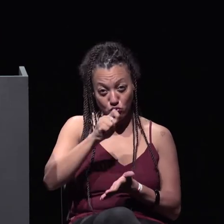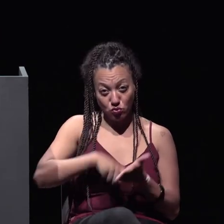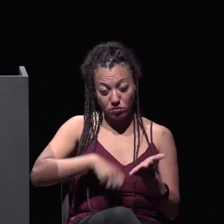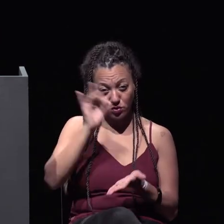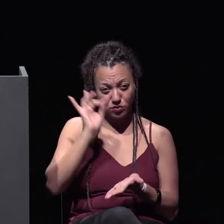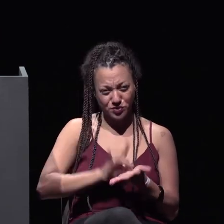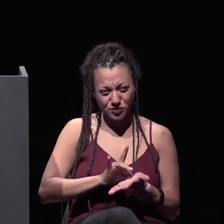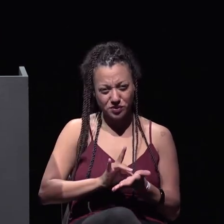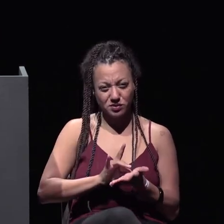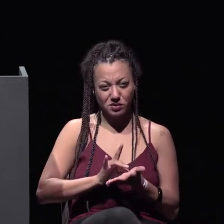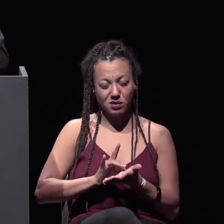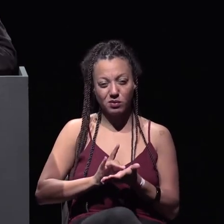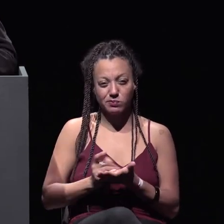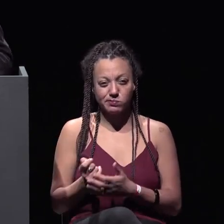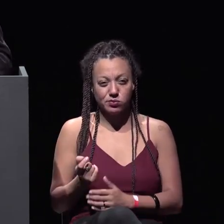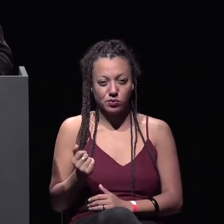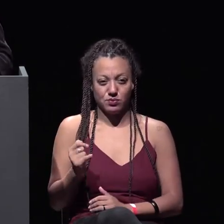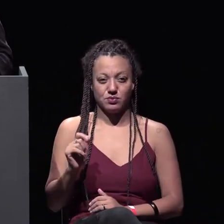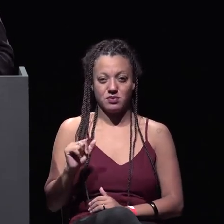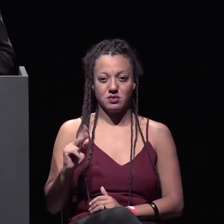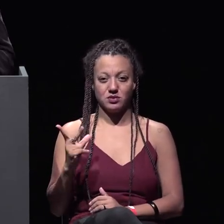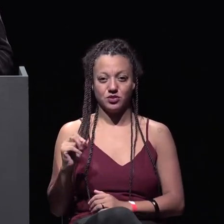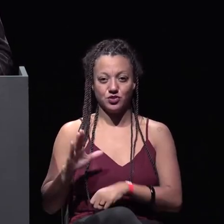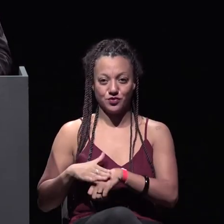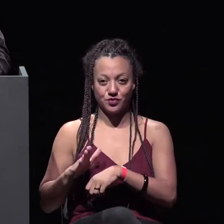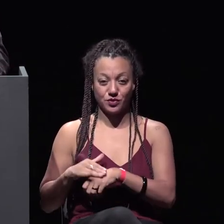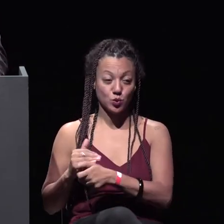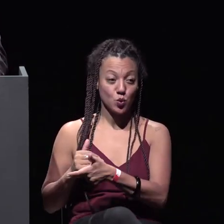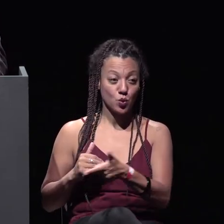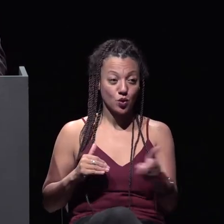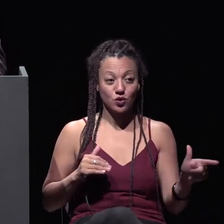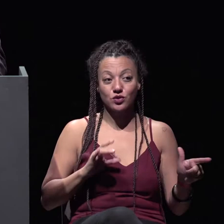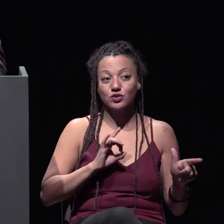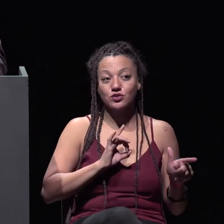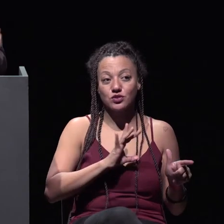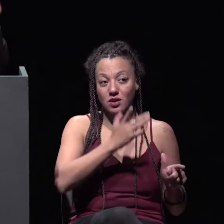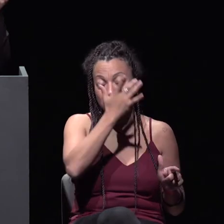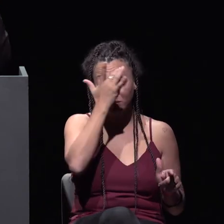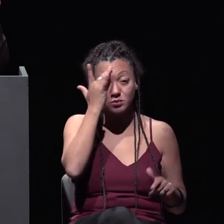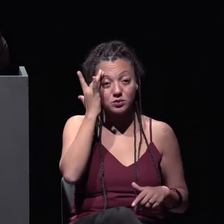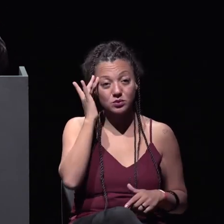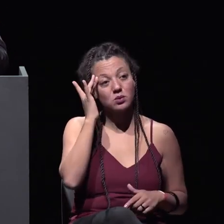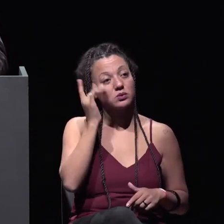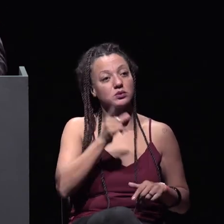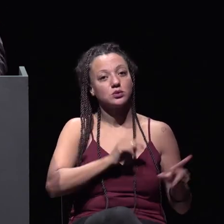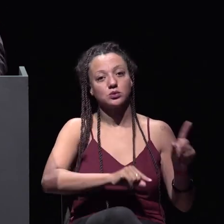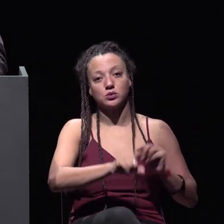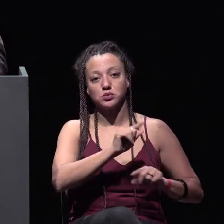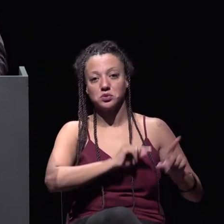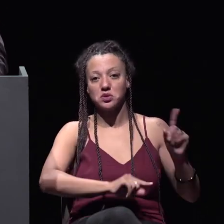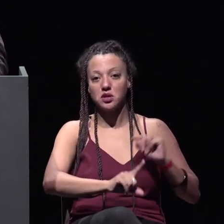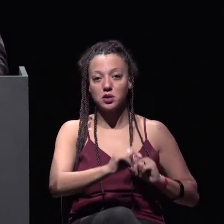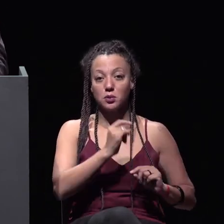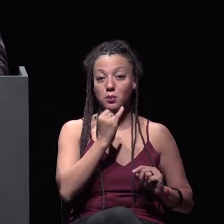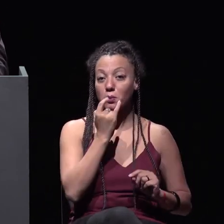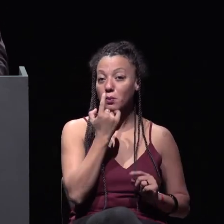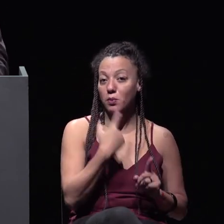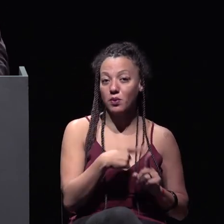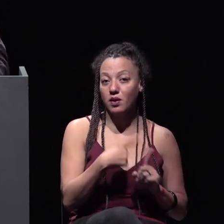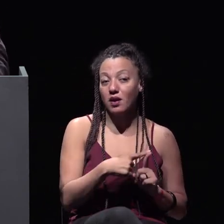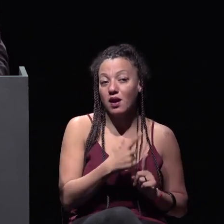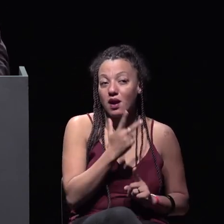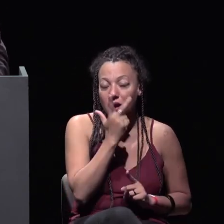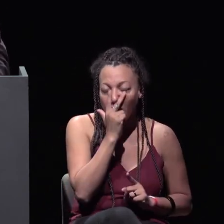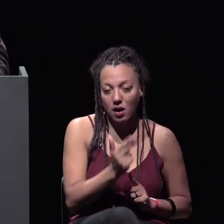jardim são poucas e todo o resto é atribuído por as puro enfim identificação de alguns estilemas o